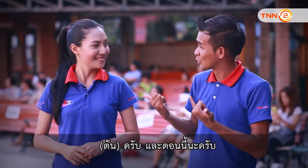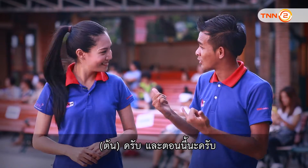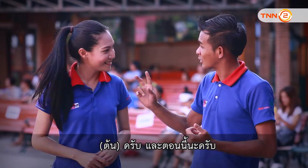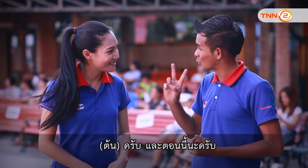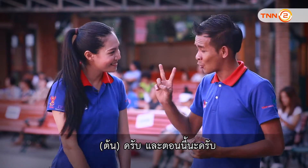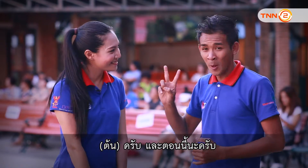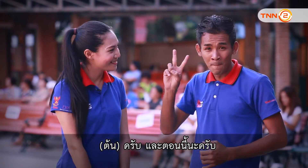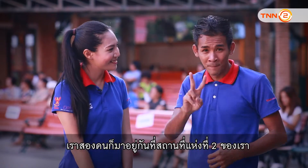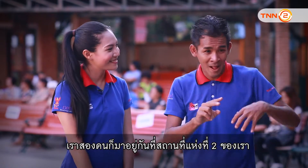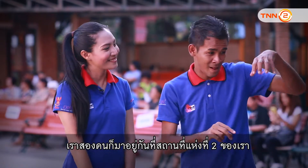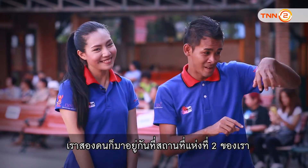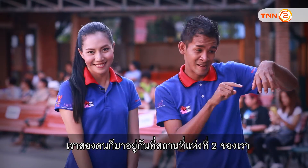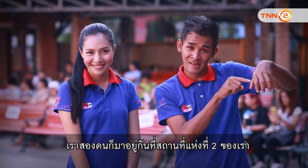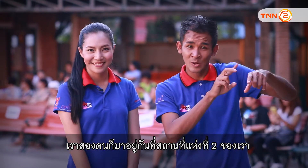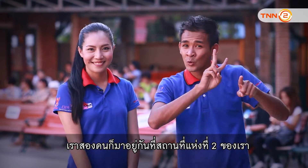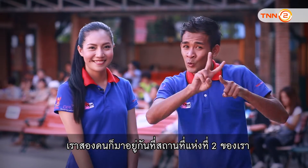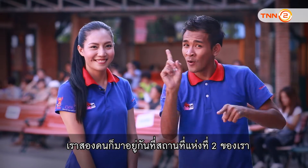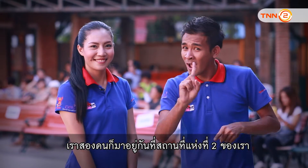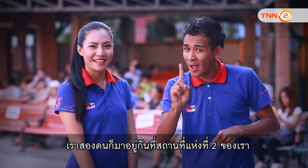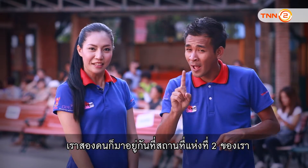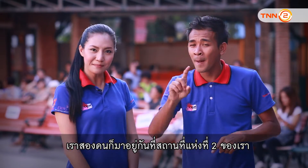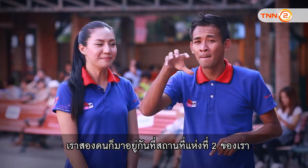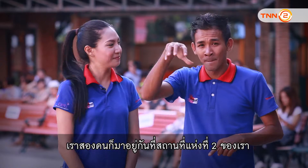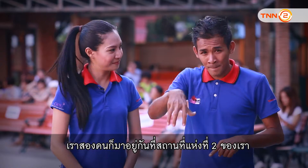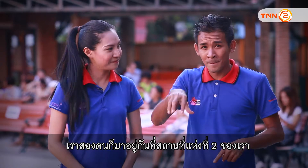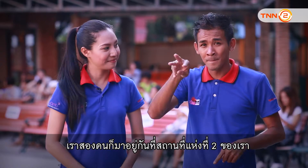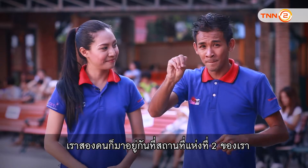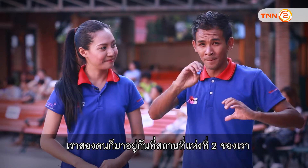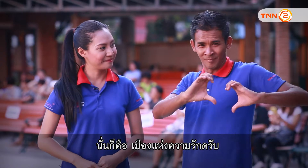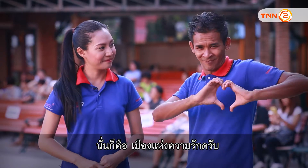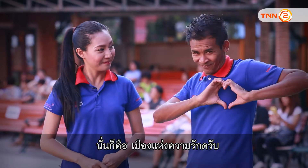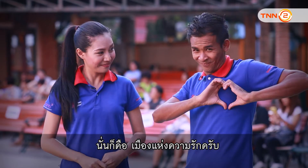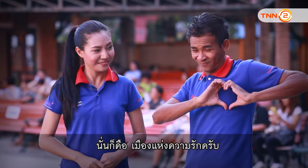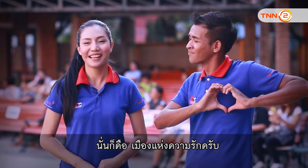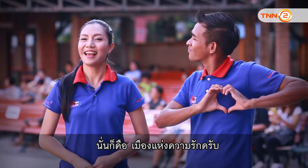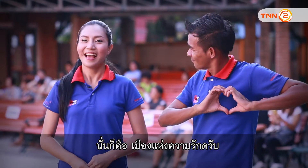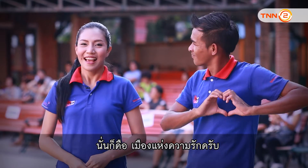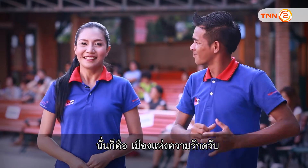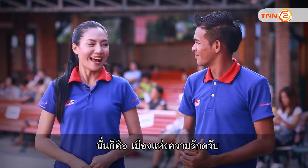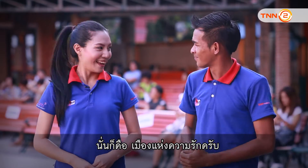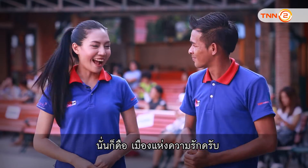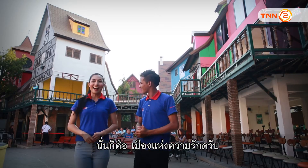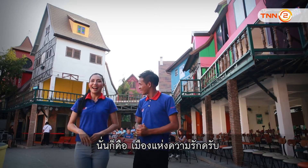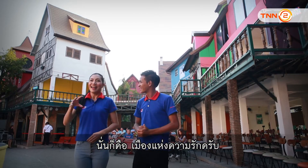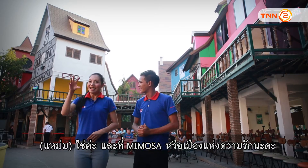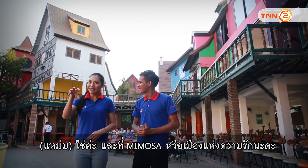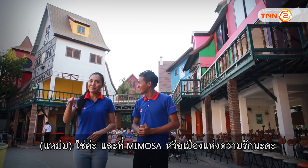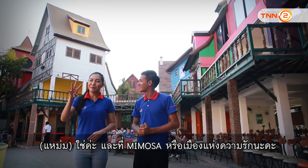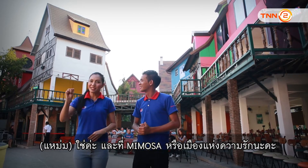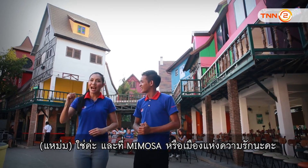และตอนนี้นะครับเราสองคนก็มาอยู่กันที่สถานที่แห่งที่2ของเรานั่นก็คือเมืองแห่งความรัก และที่มิโมซา